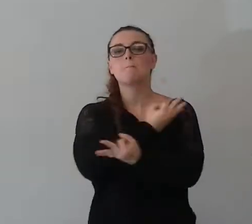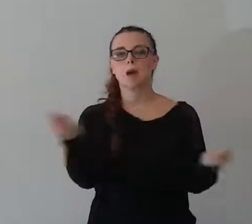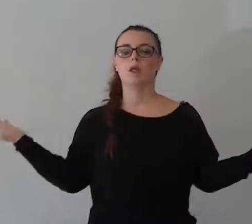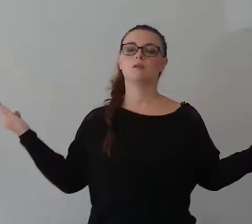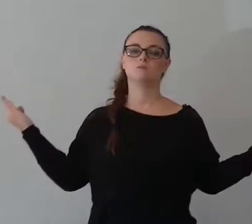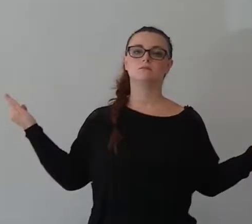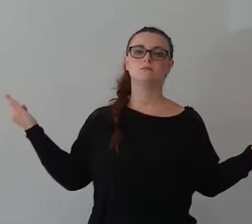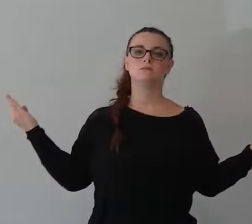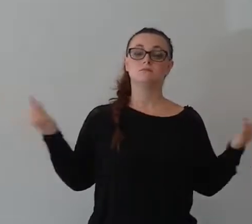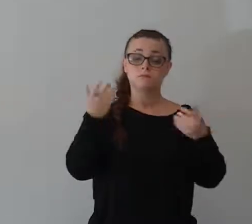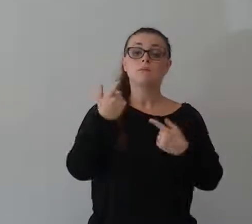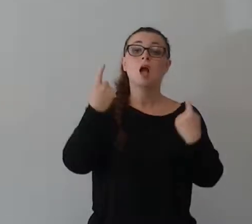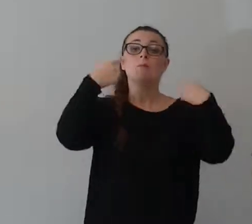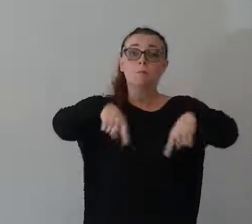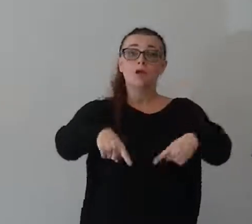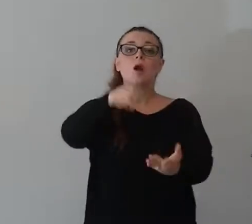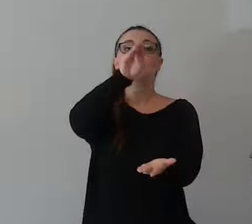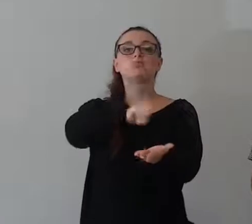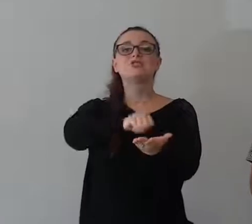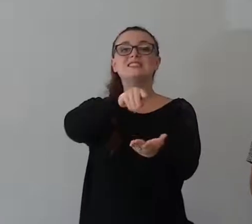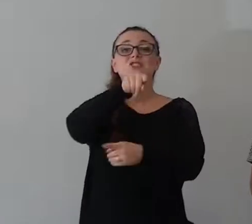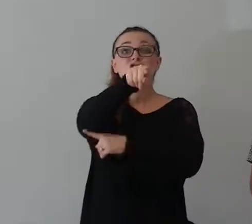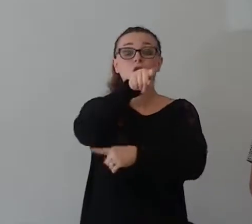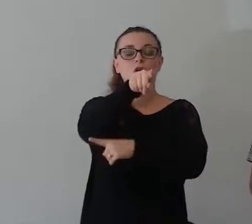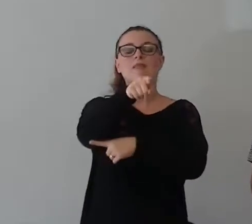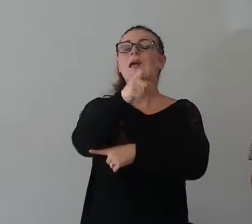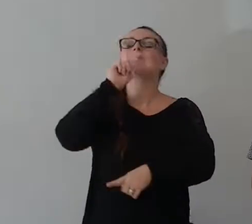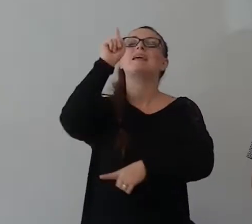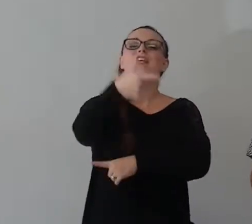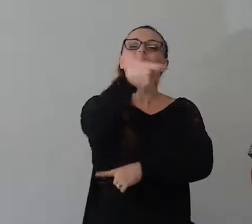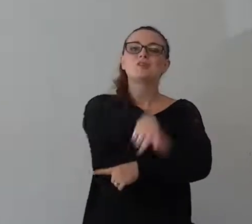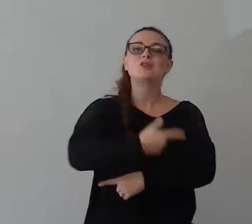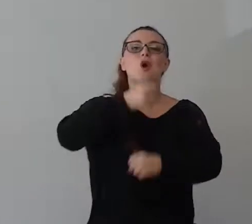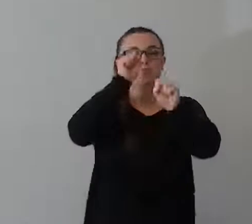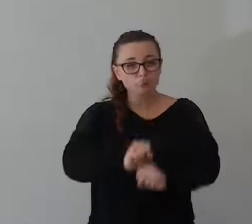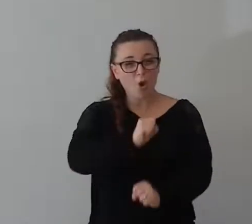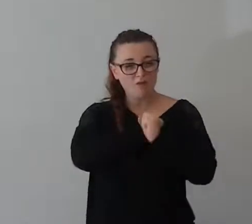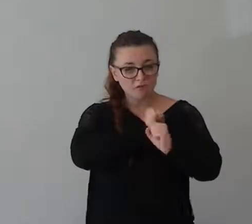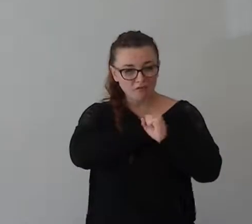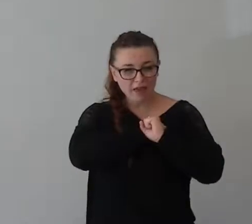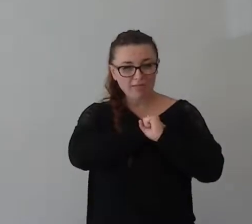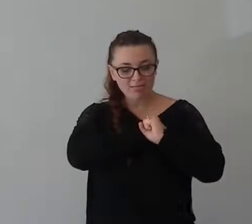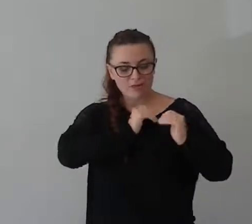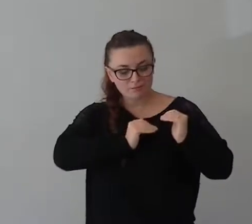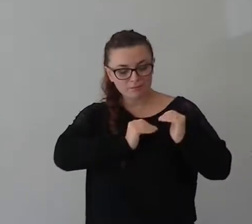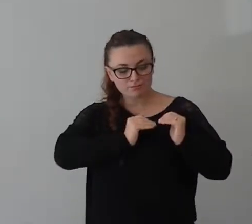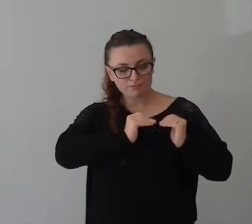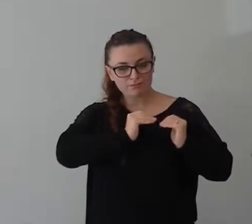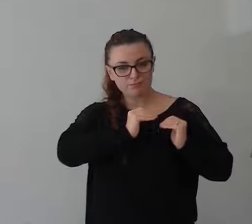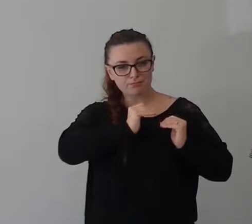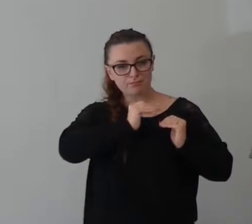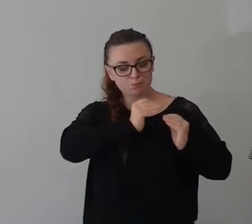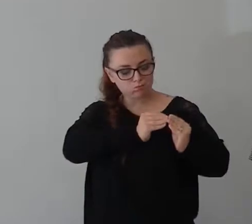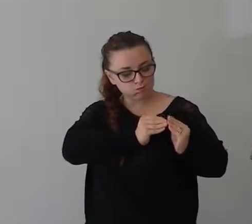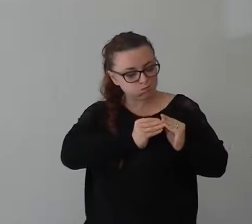Bene, sei nella migliore posizione per esercitare la tua fede, per esercitare quella fede, per attendere la